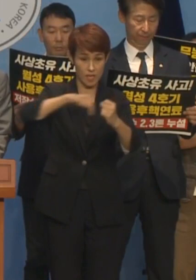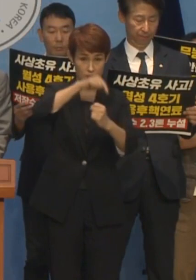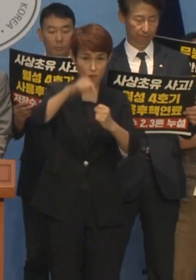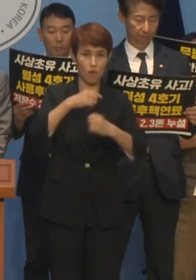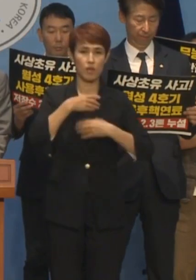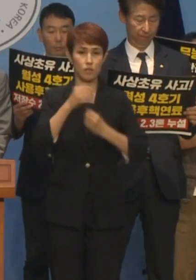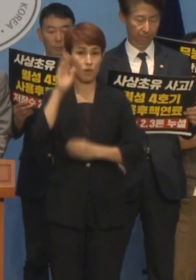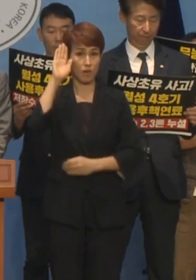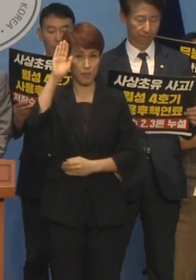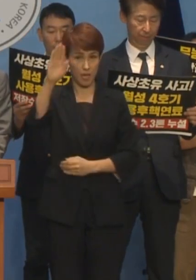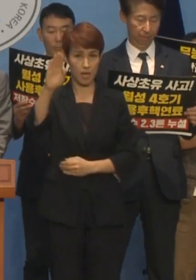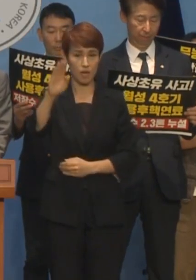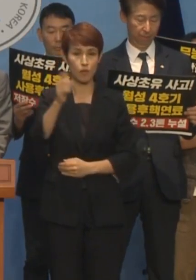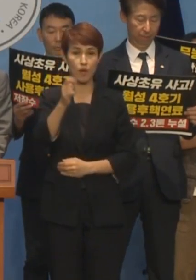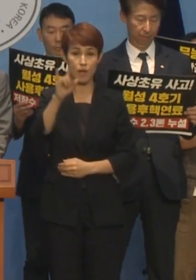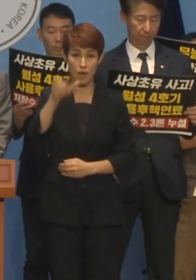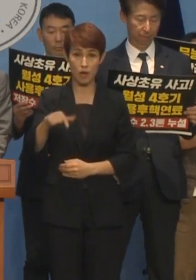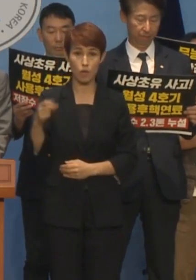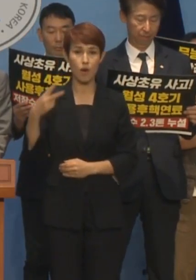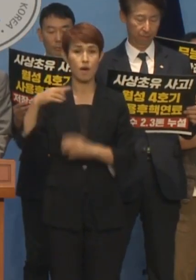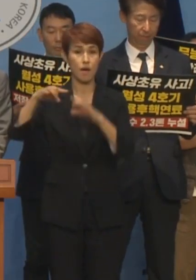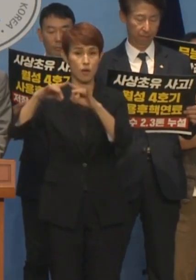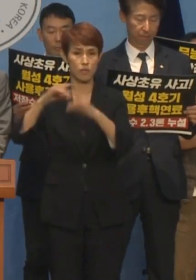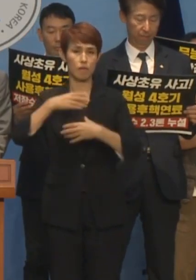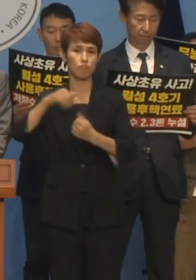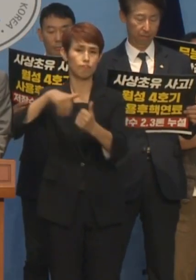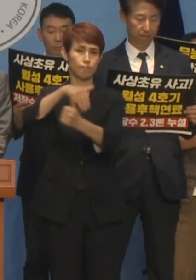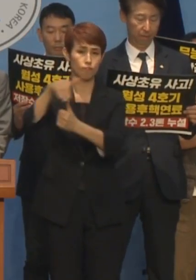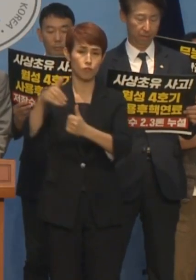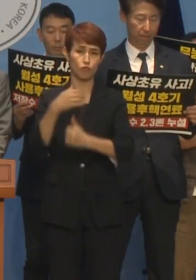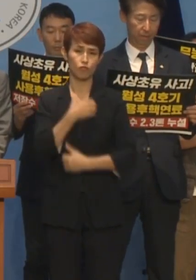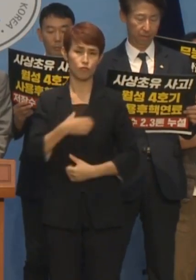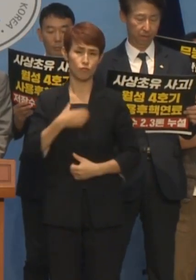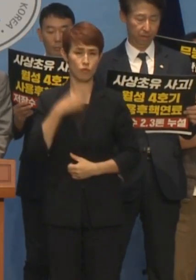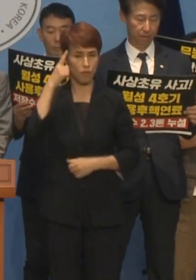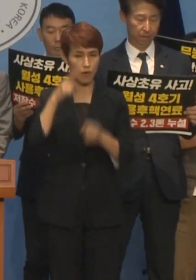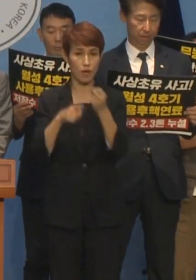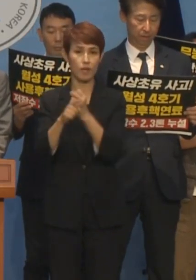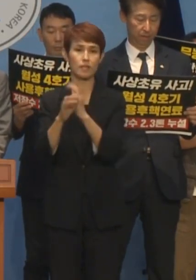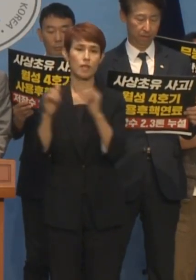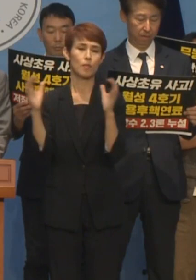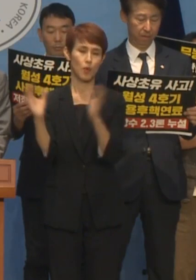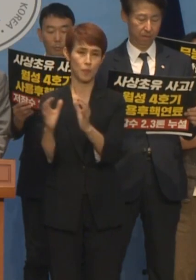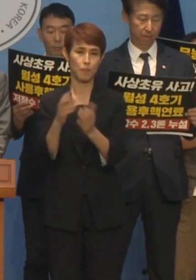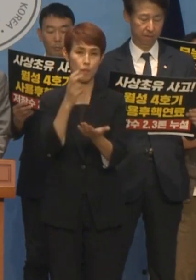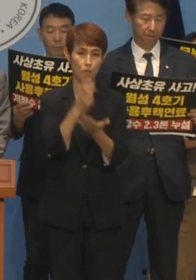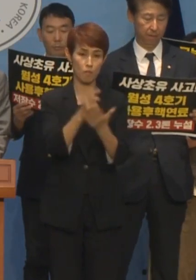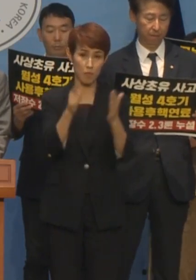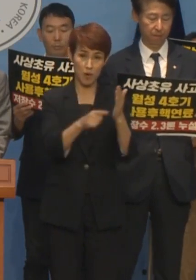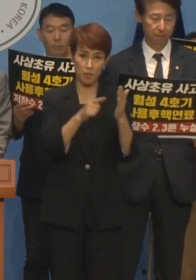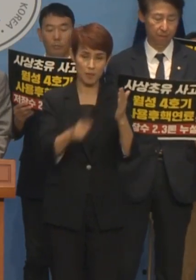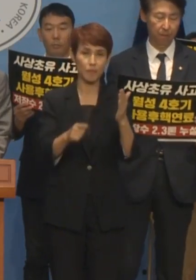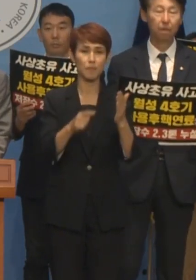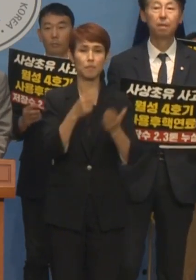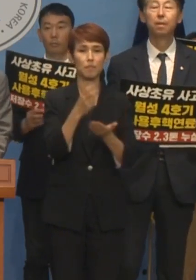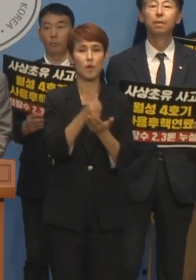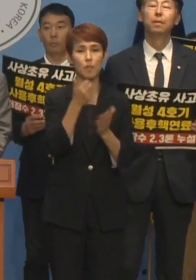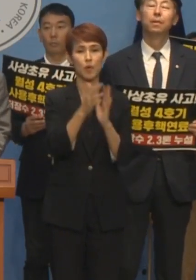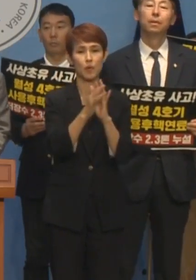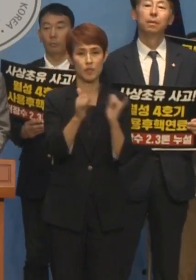핵과 에너지의 안전과 환경을 우려하는 과학자 모임, 법무법인 강남 변호사